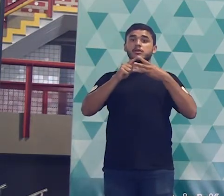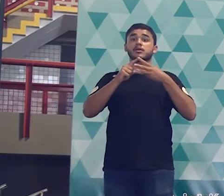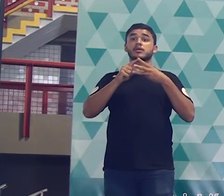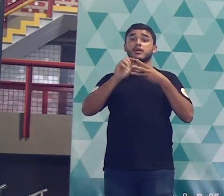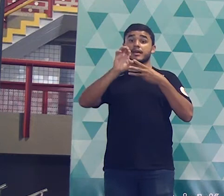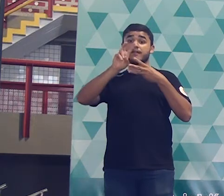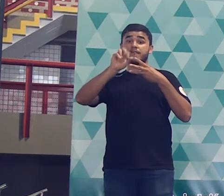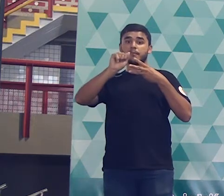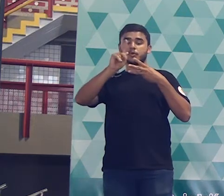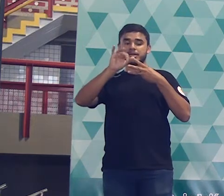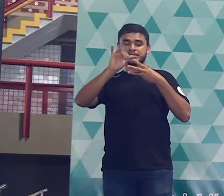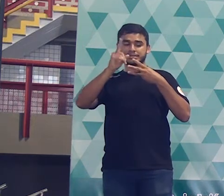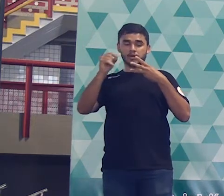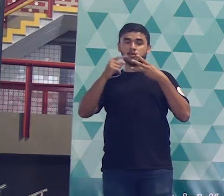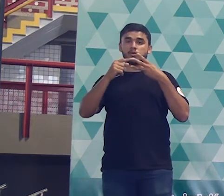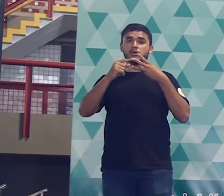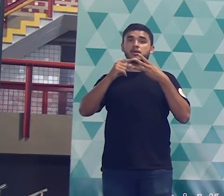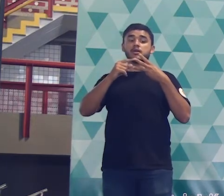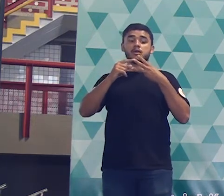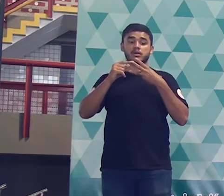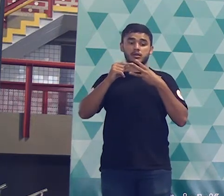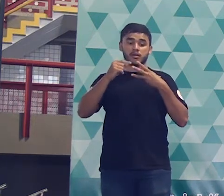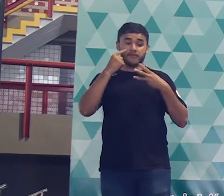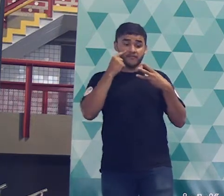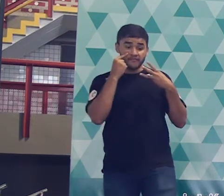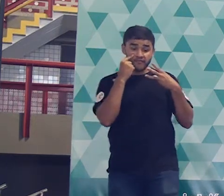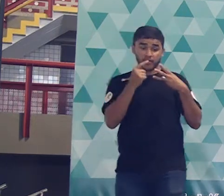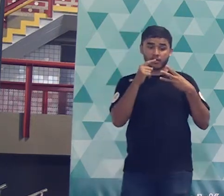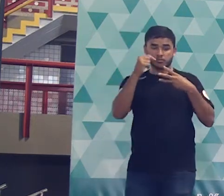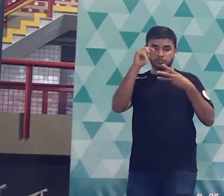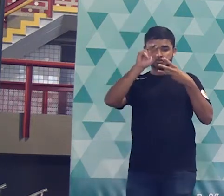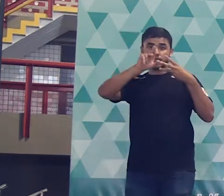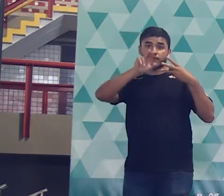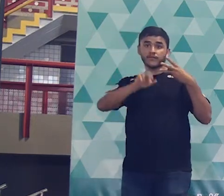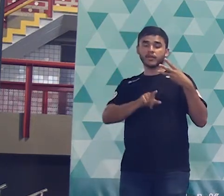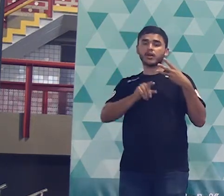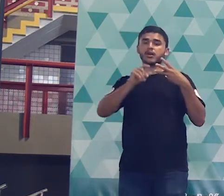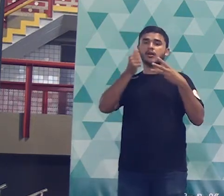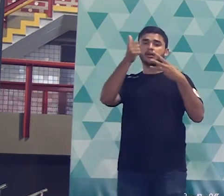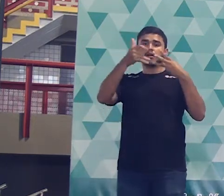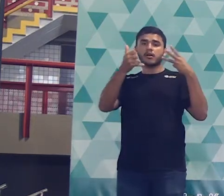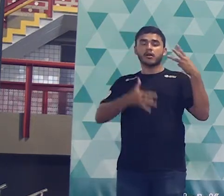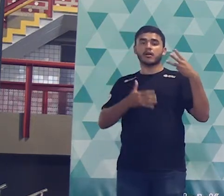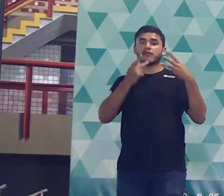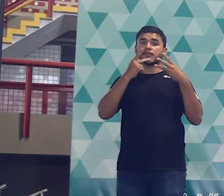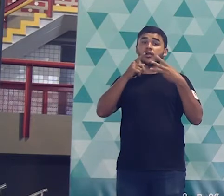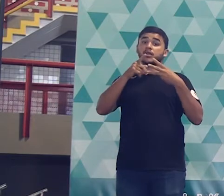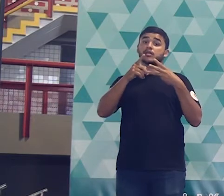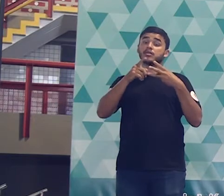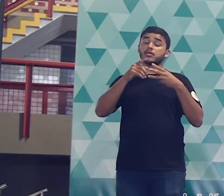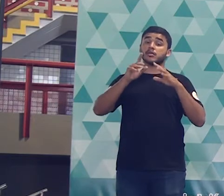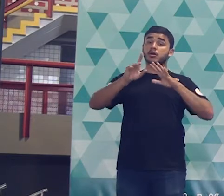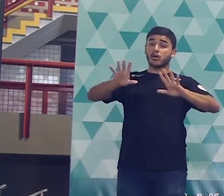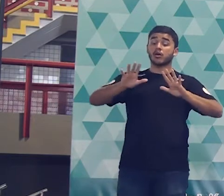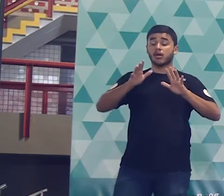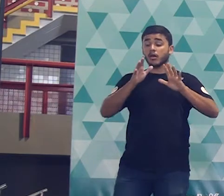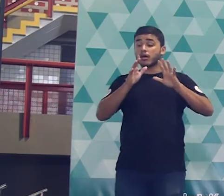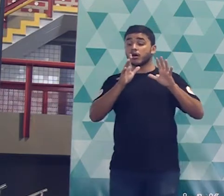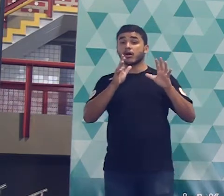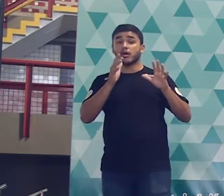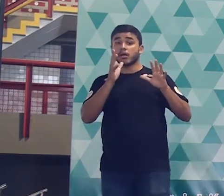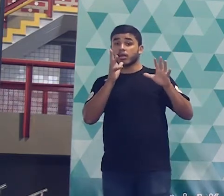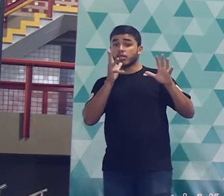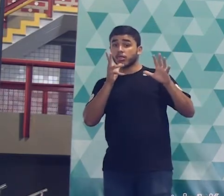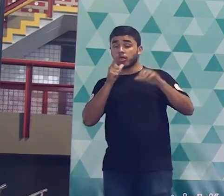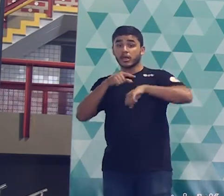calefação. Levi, mas assim, como é que eu vou diferenciar as três? A gente pode diferenciar pelo tempo e pela temperatura. Como assim?